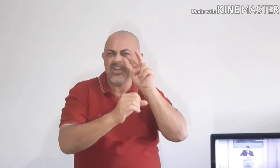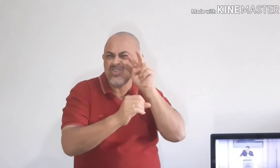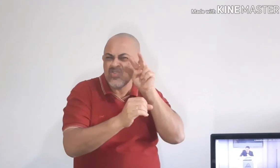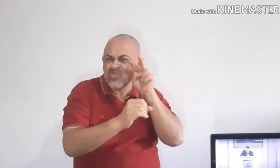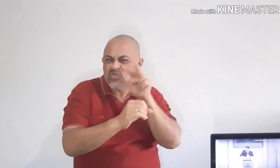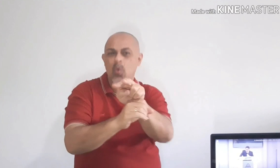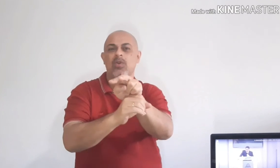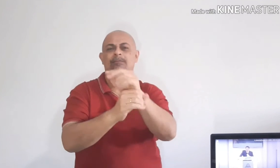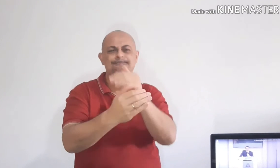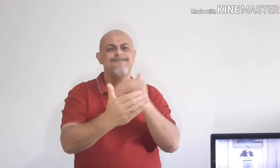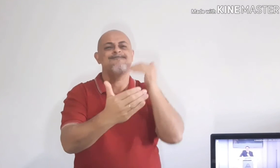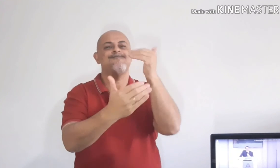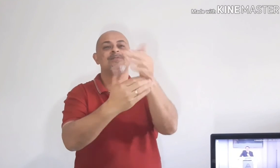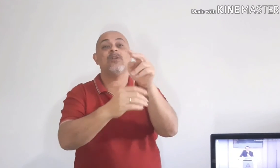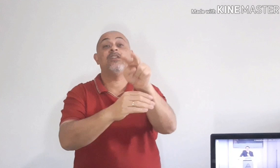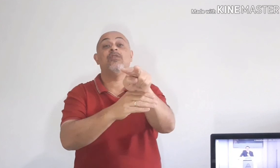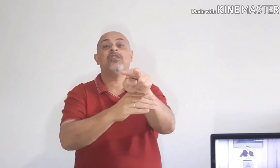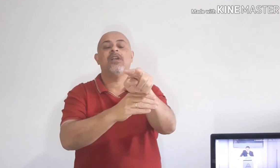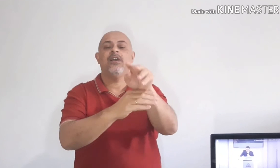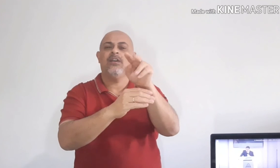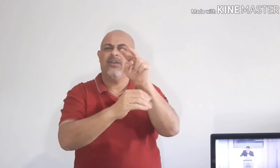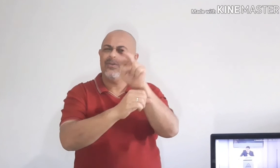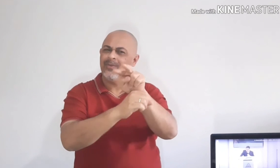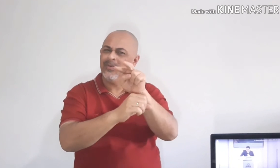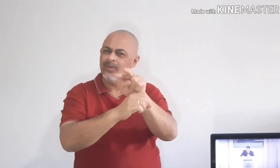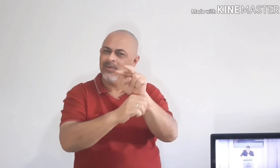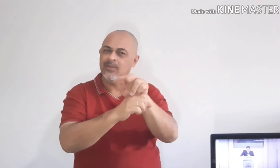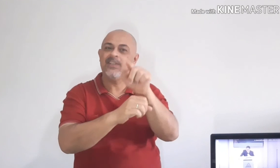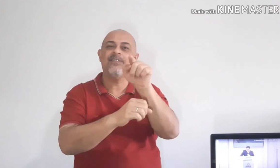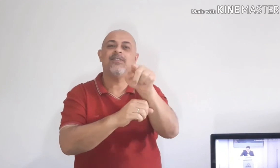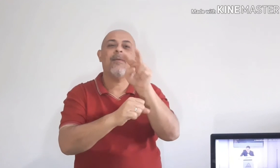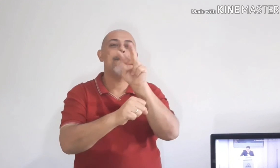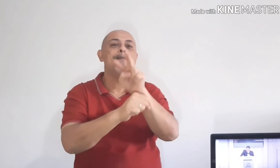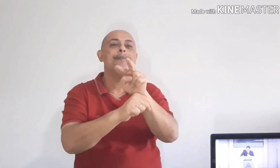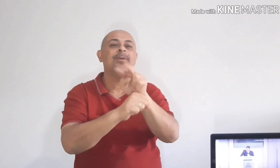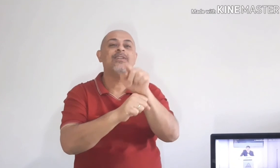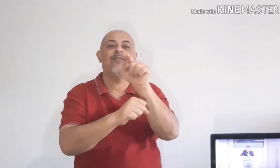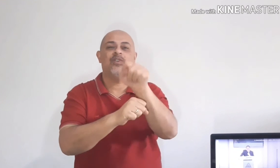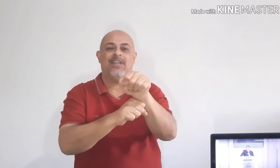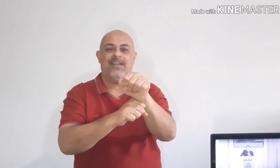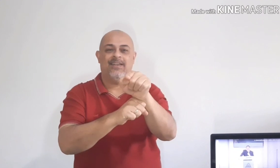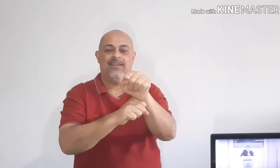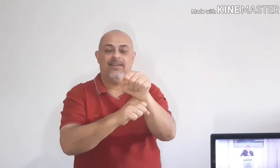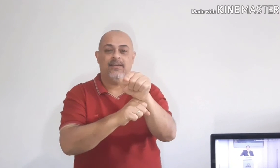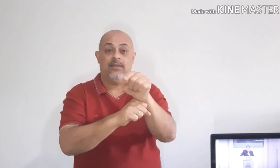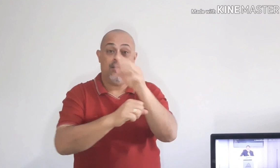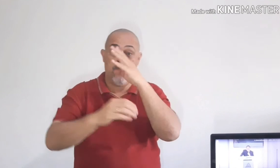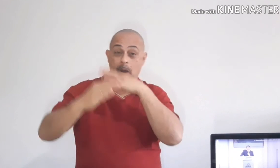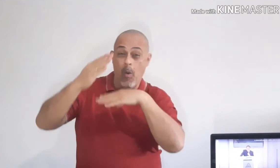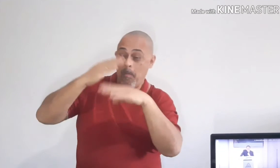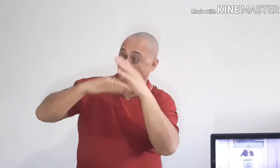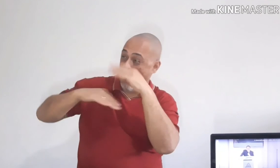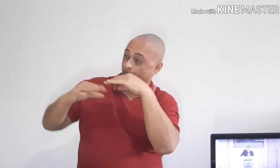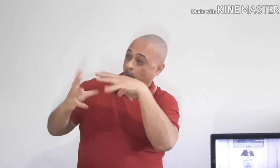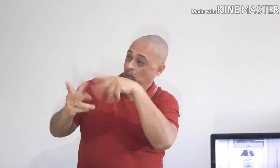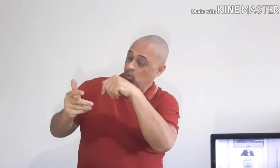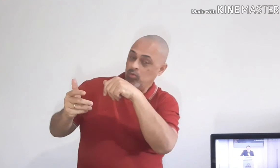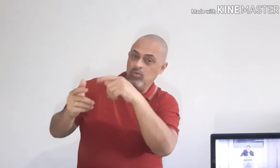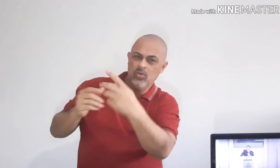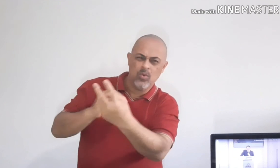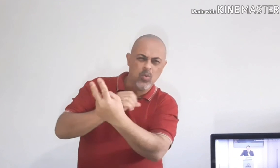seremos guardados e protegidos de todo o mal hostil que nos